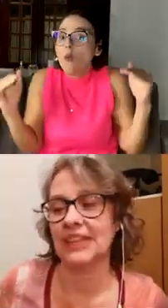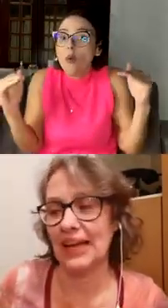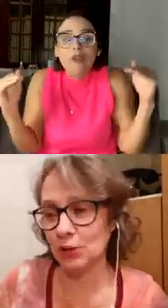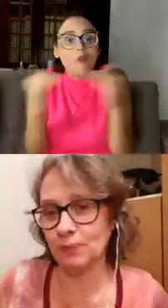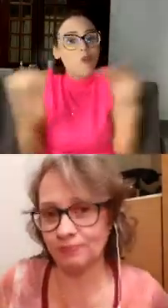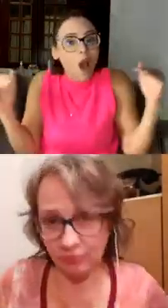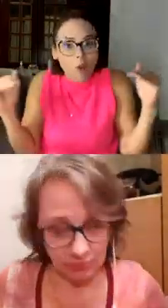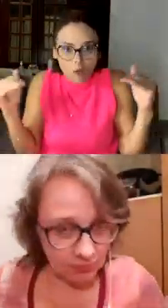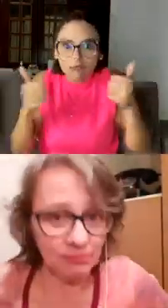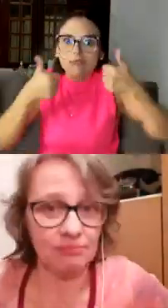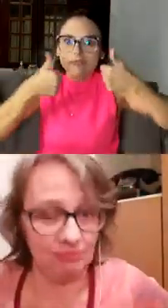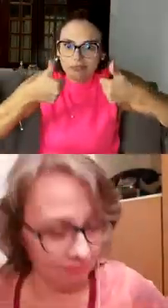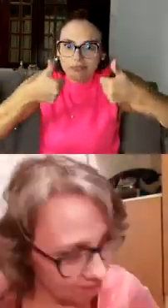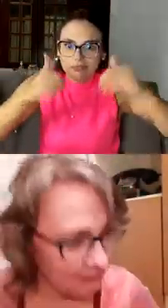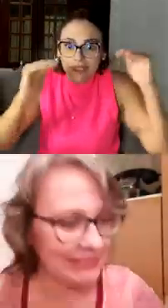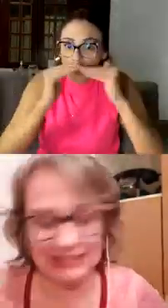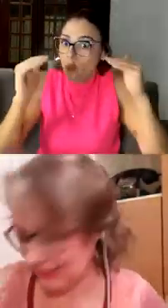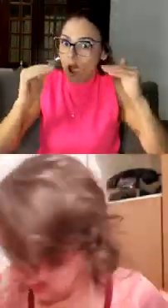Certo?